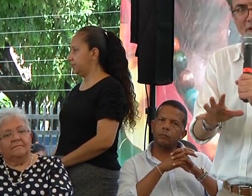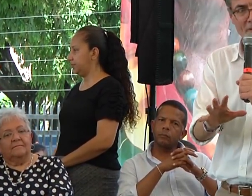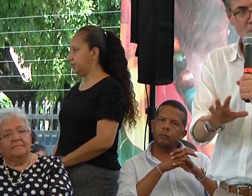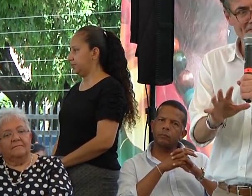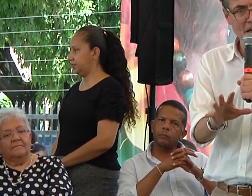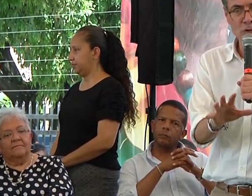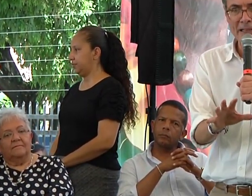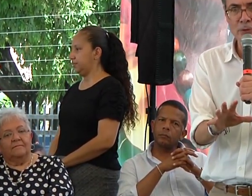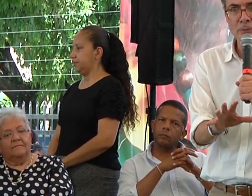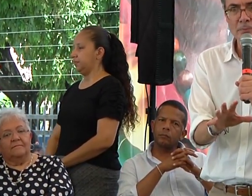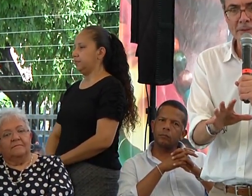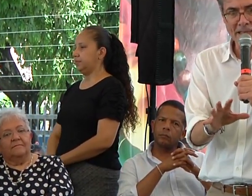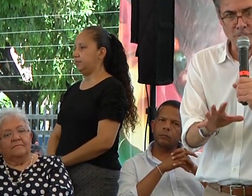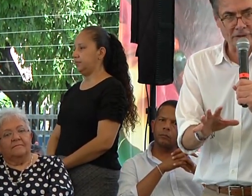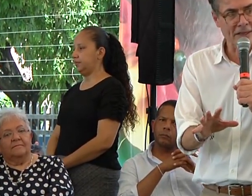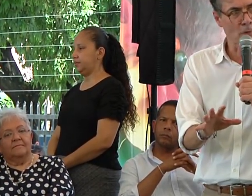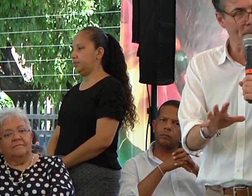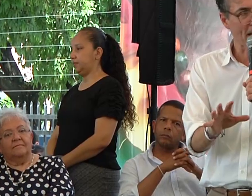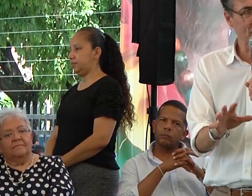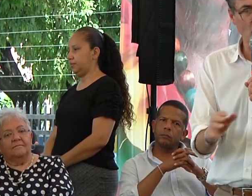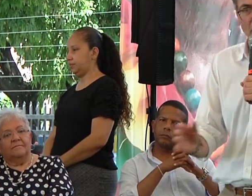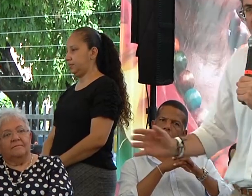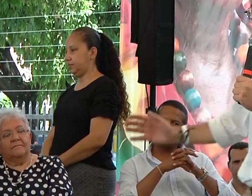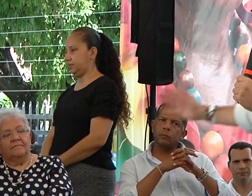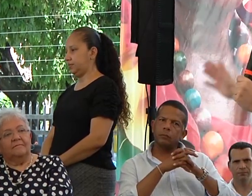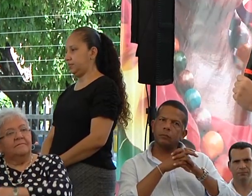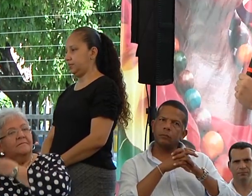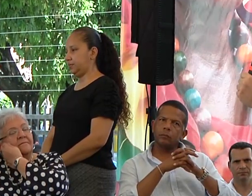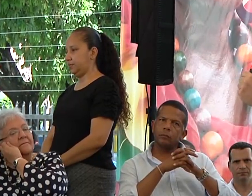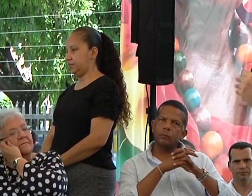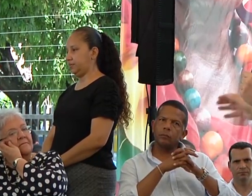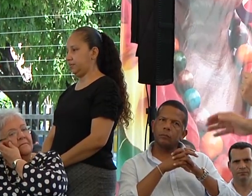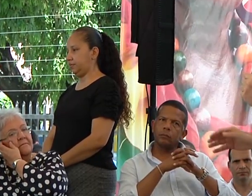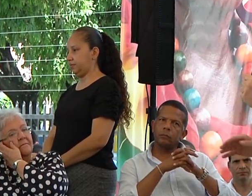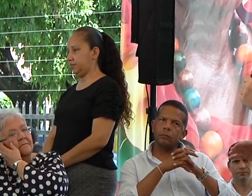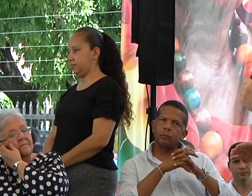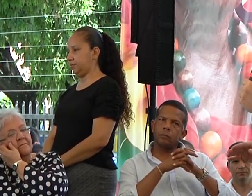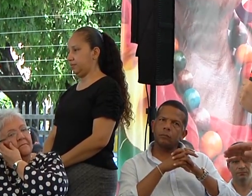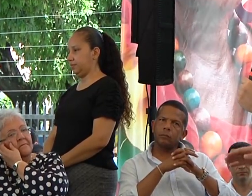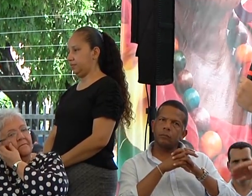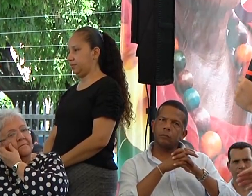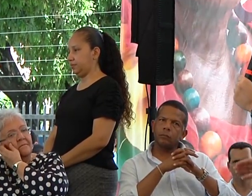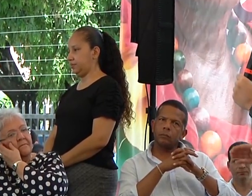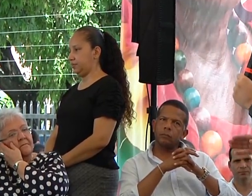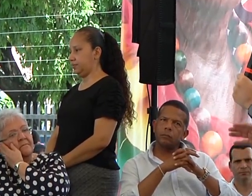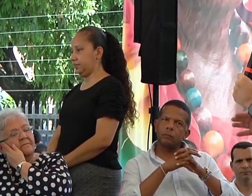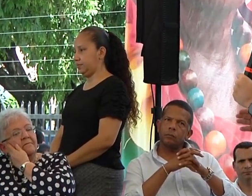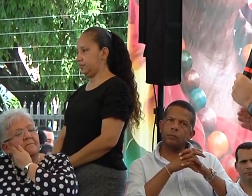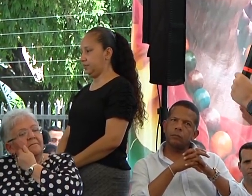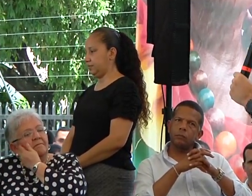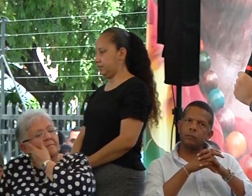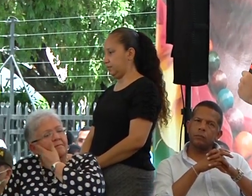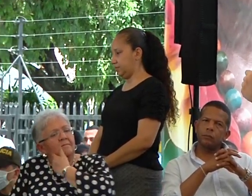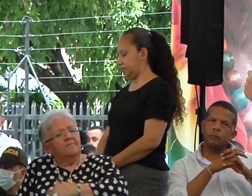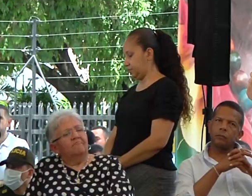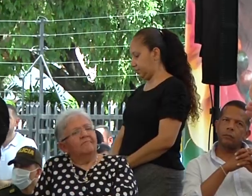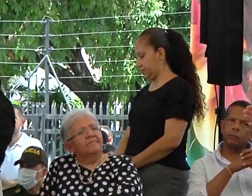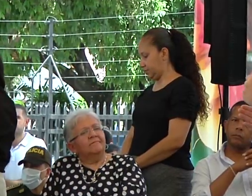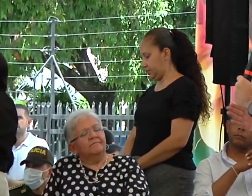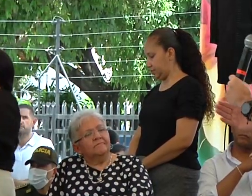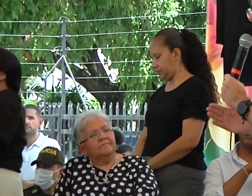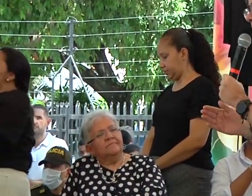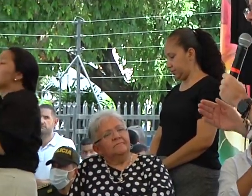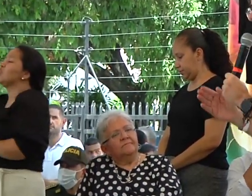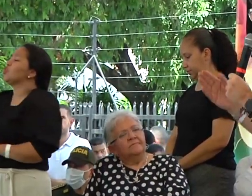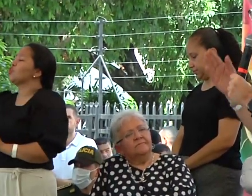como un mundo que se nos está agotando. Tenemos que tener un pie ahí todavía, lo decía nuestra senadora. Y otro mundo que vamos a construir entre